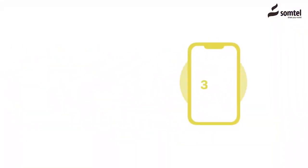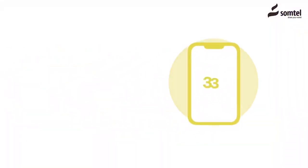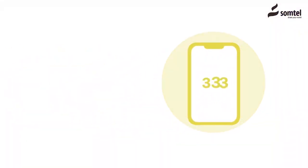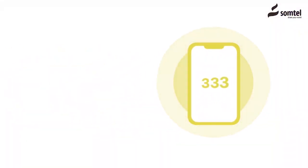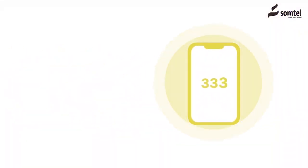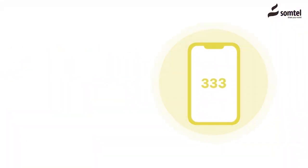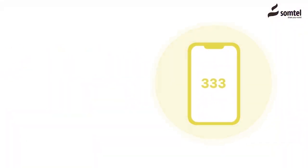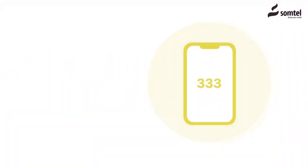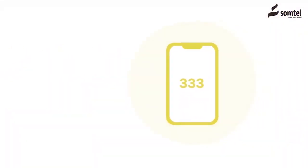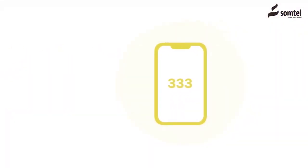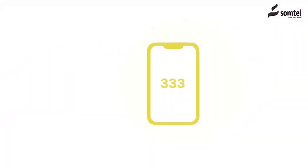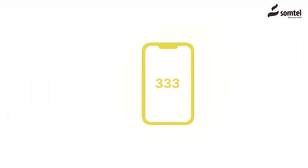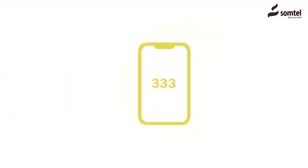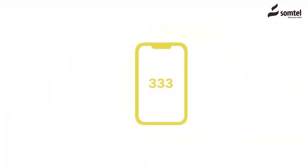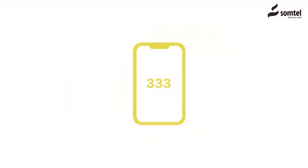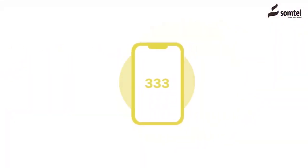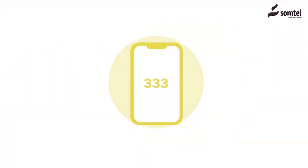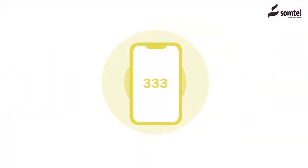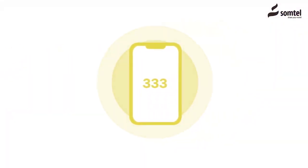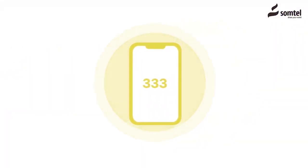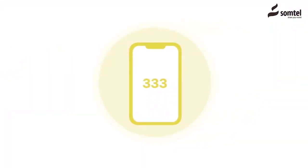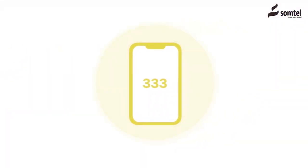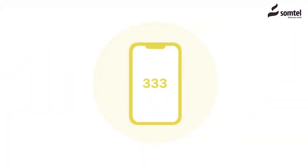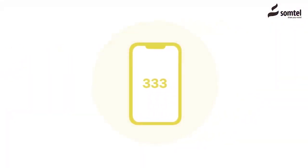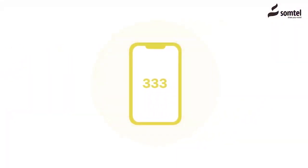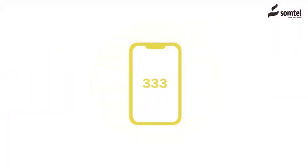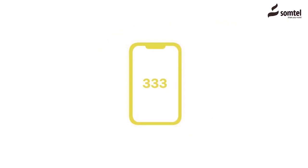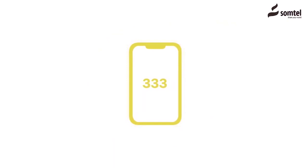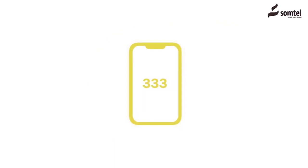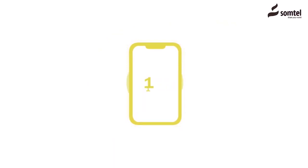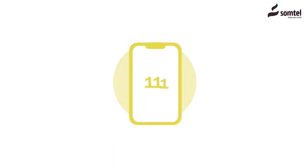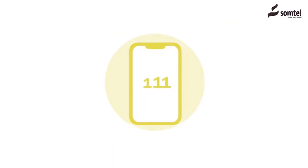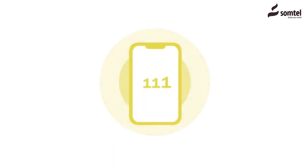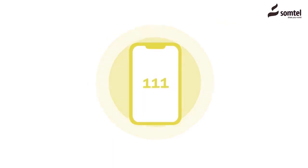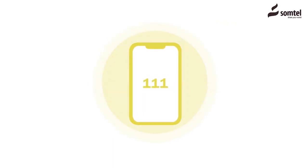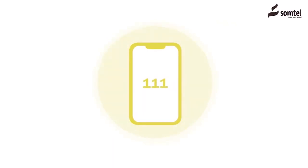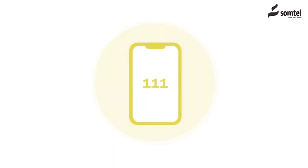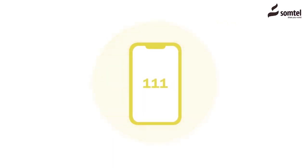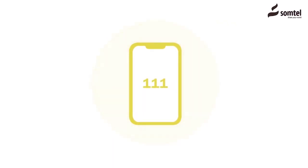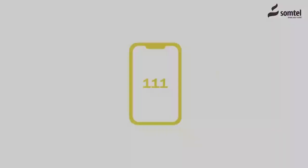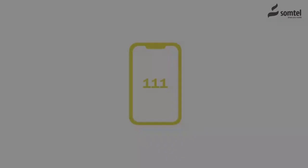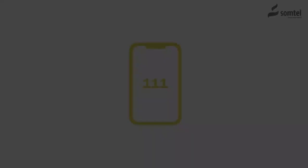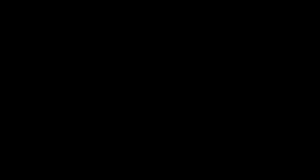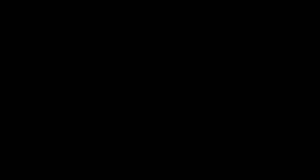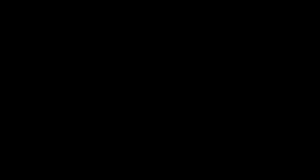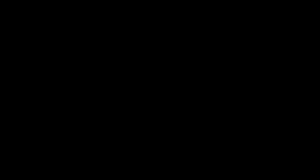badan fadlan garaac 333 ama 111